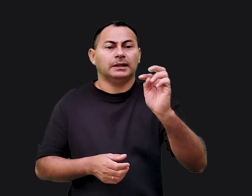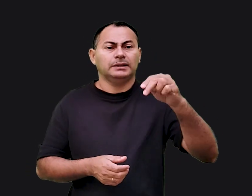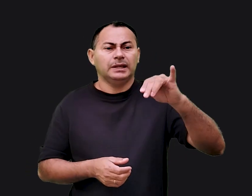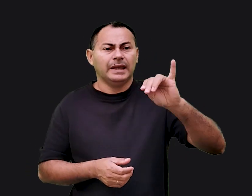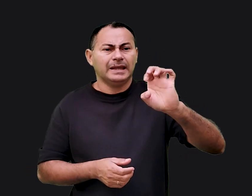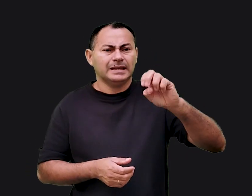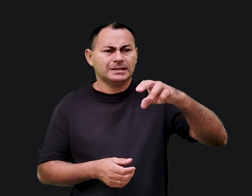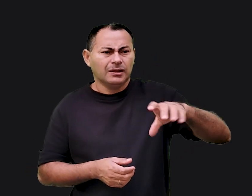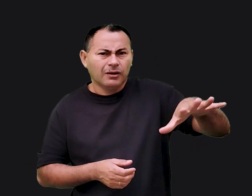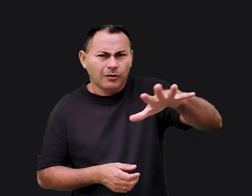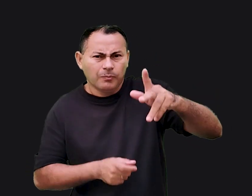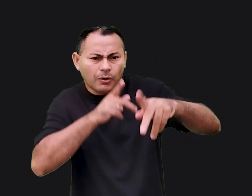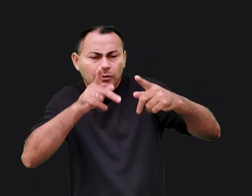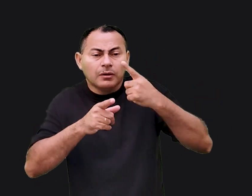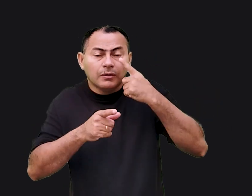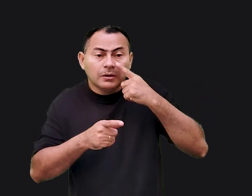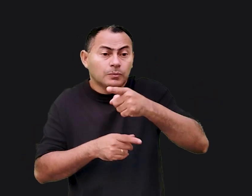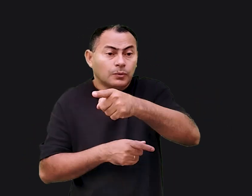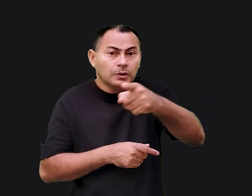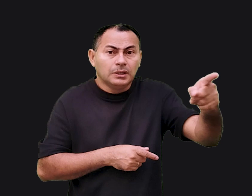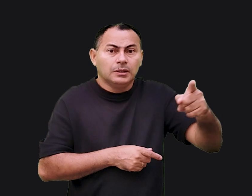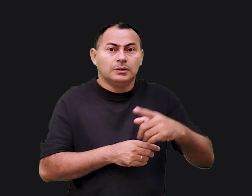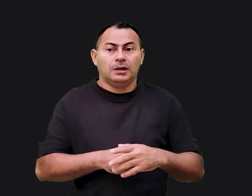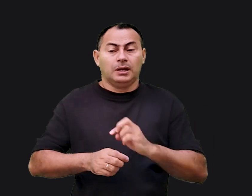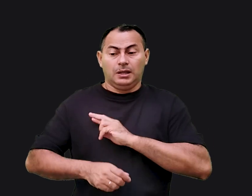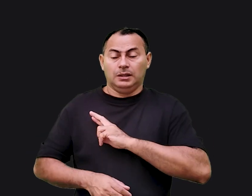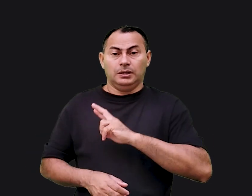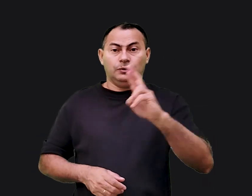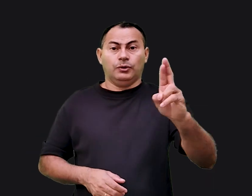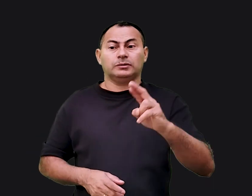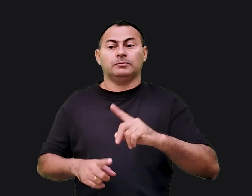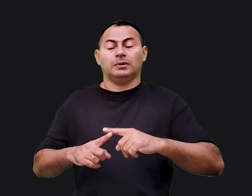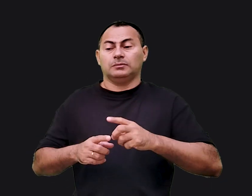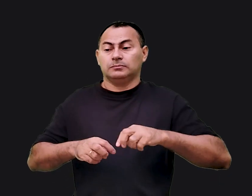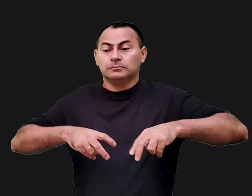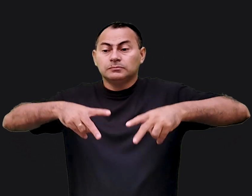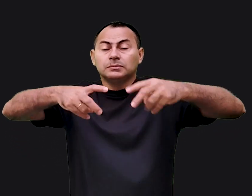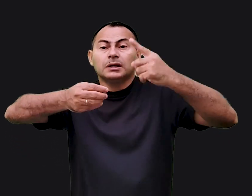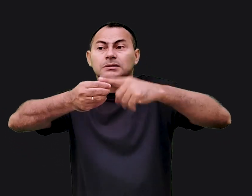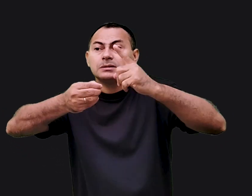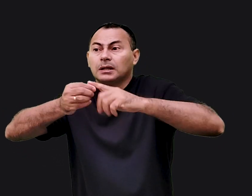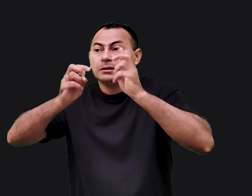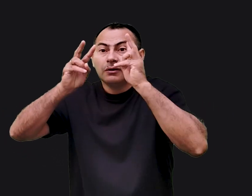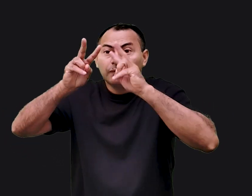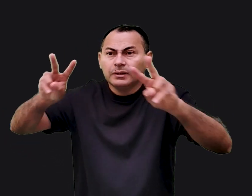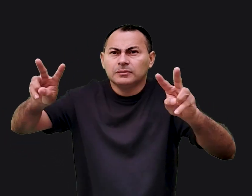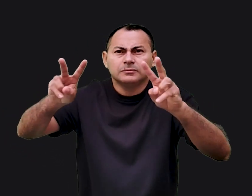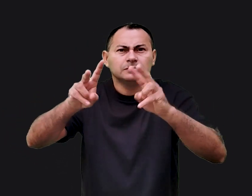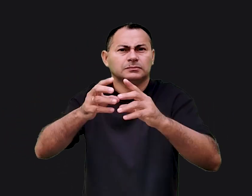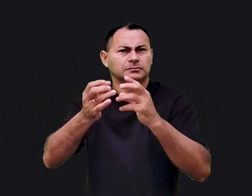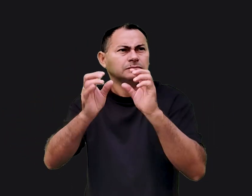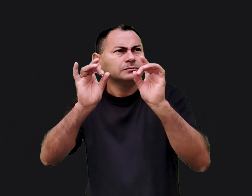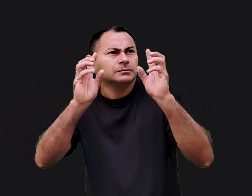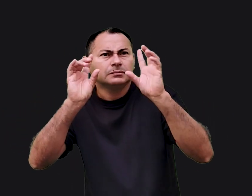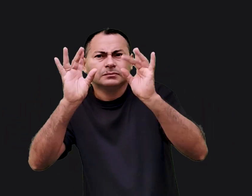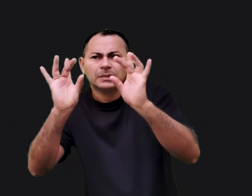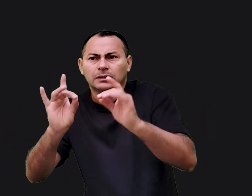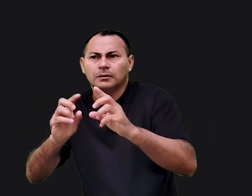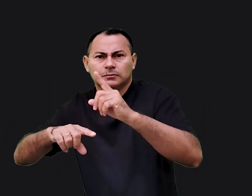vejo que em todos os aspectos Vocês são muito religiosos pois andando pela cidade observei cuidadosamente seus objetos